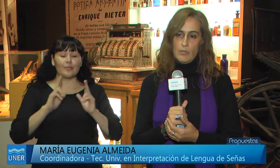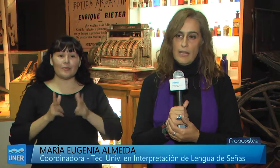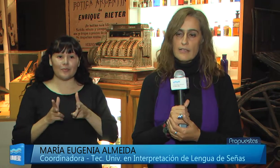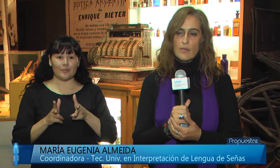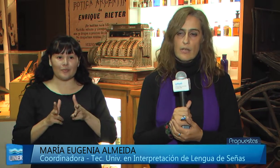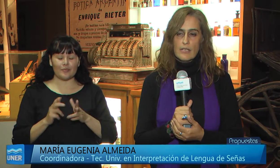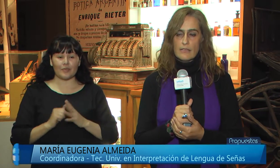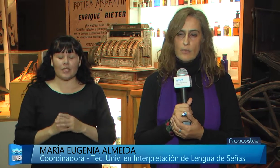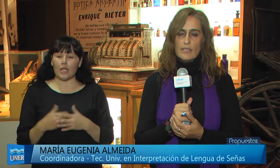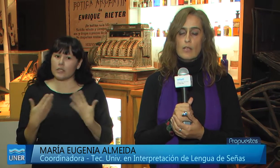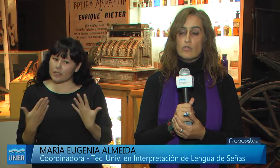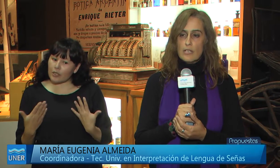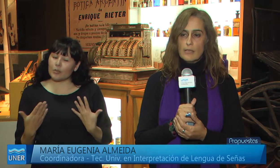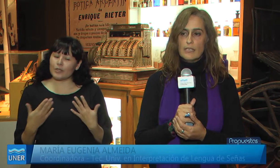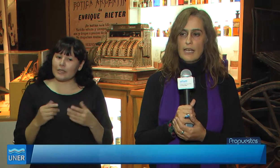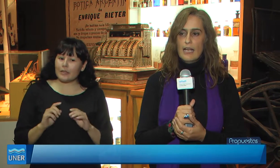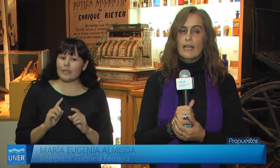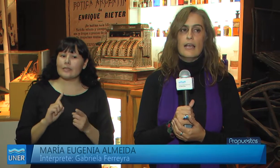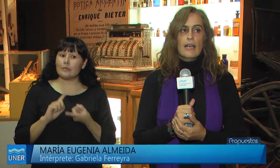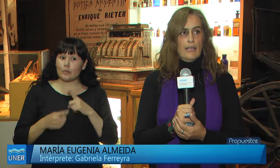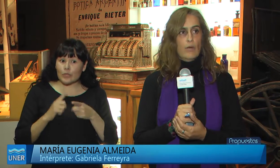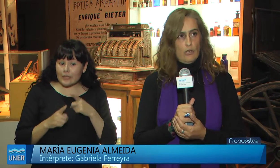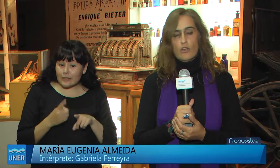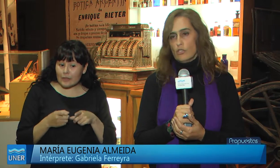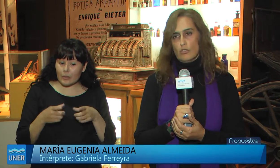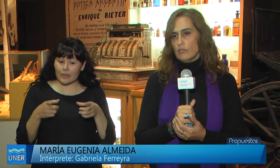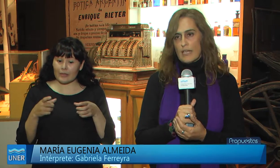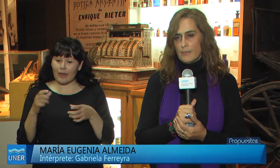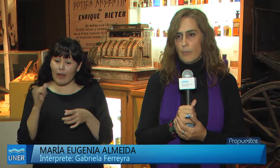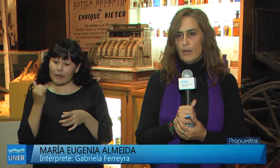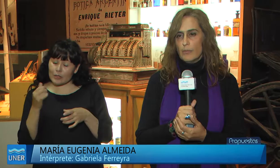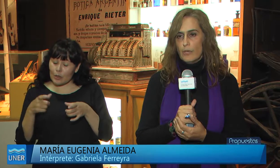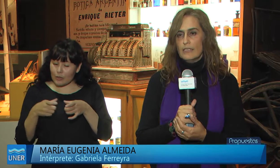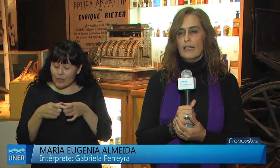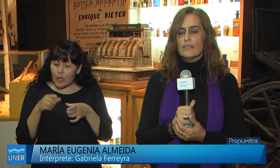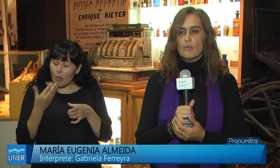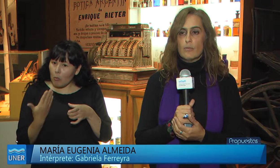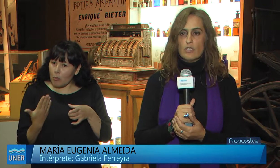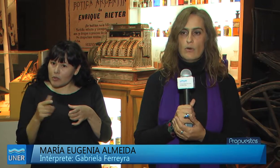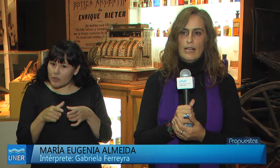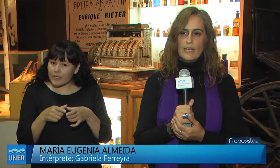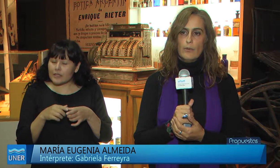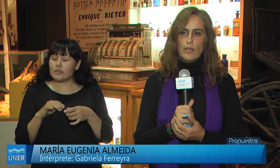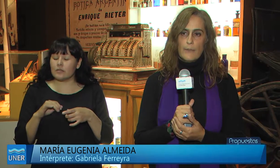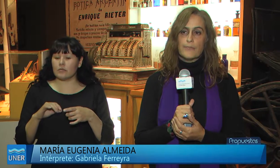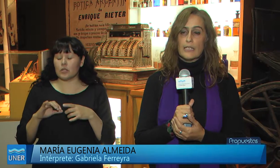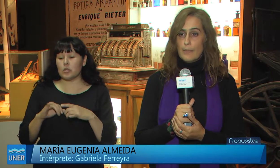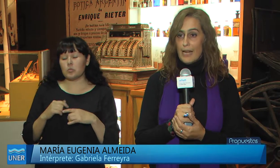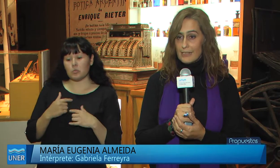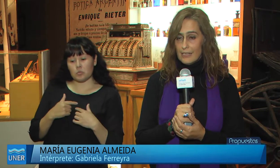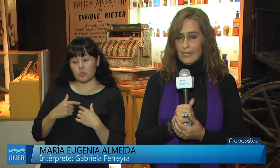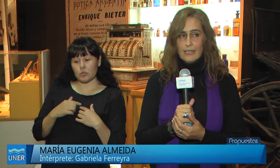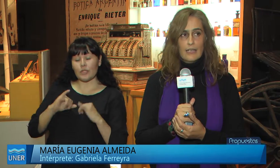la posibilidad de si se podía traducir este material. Y bueno, y nosotros aceptamos la propuesta, se lo propusimos al equipo